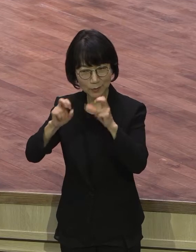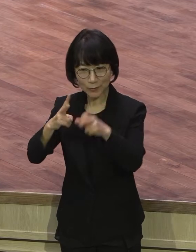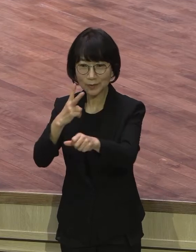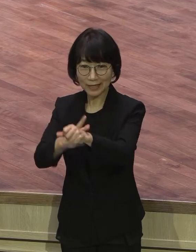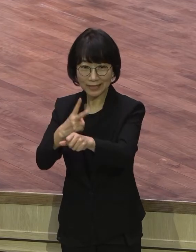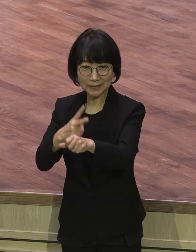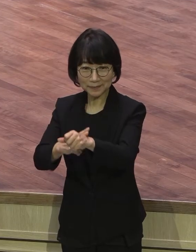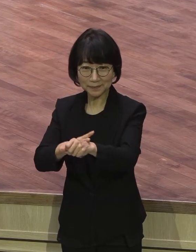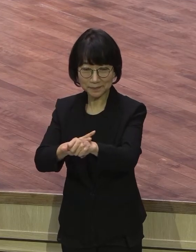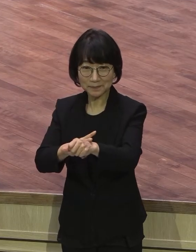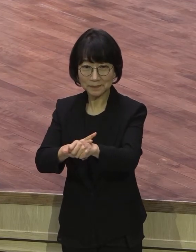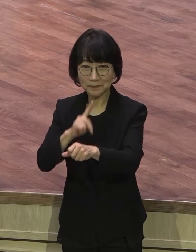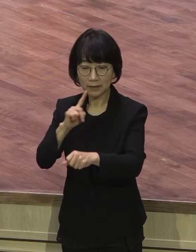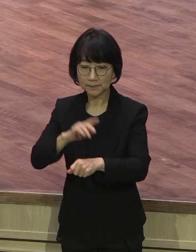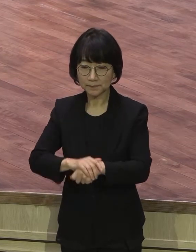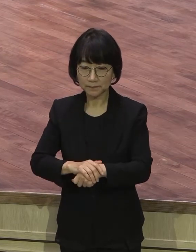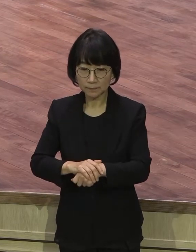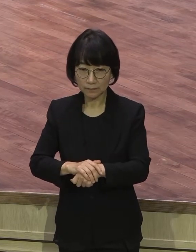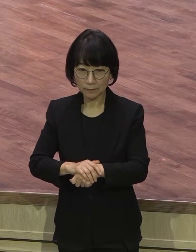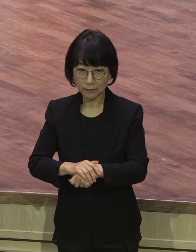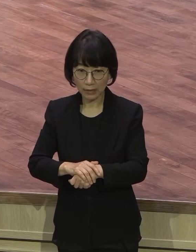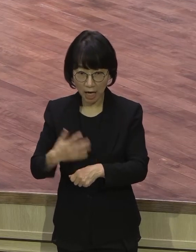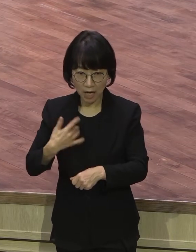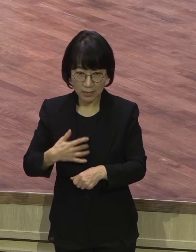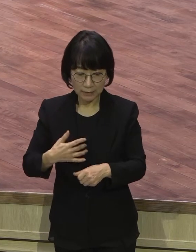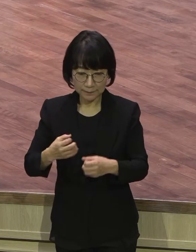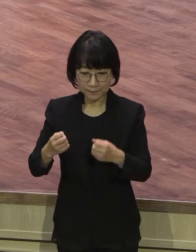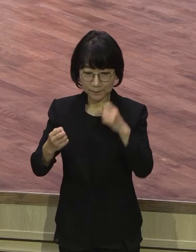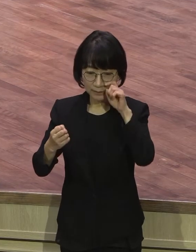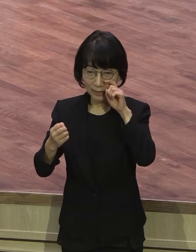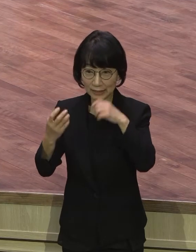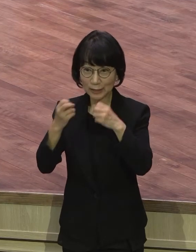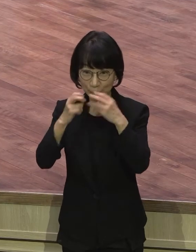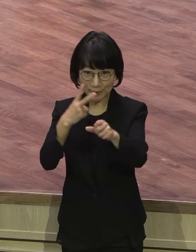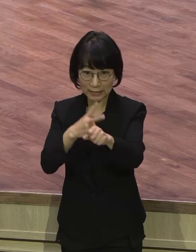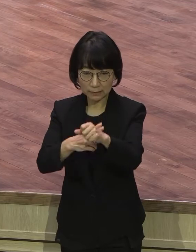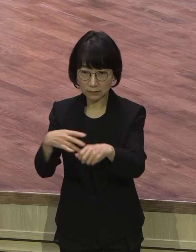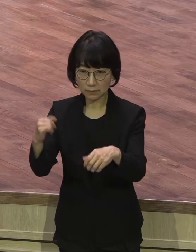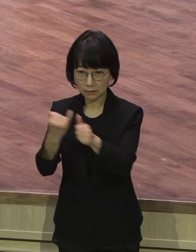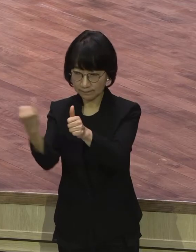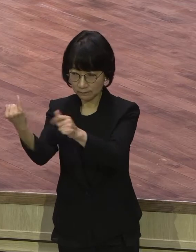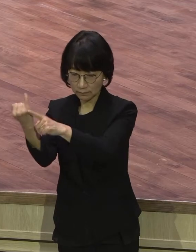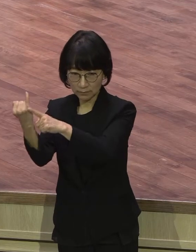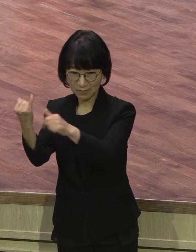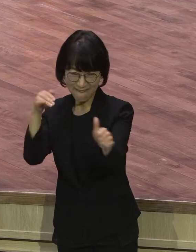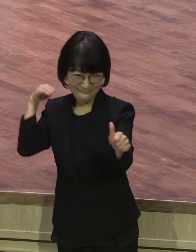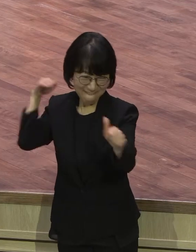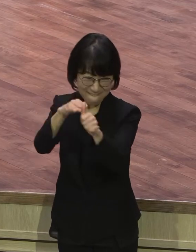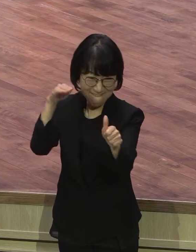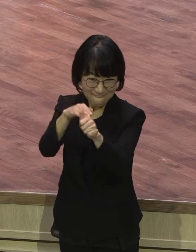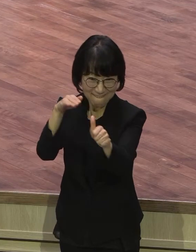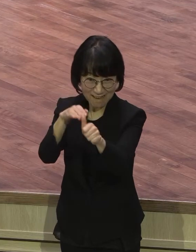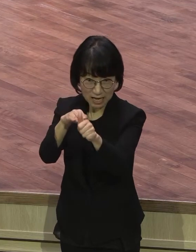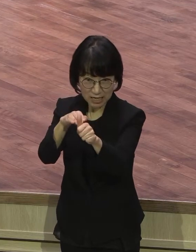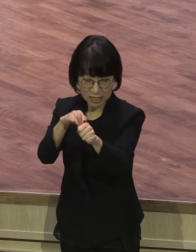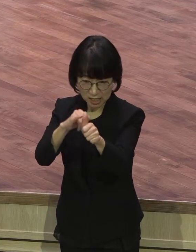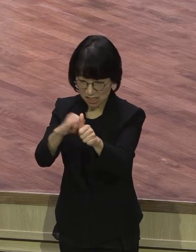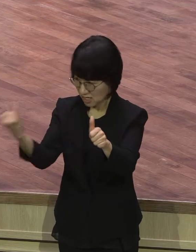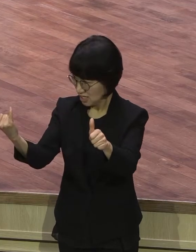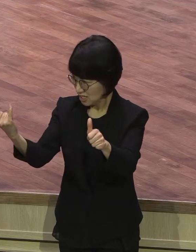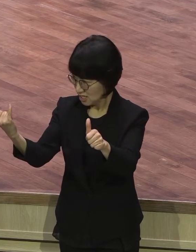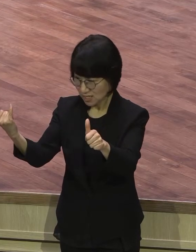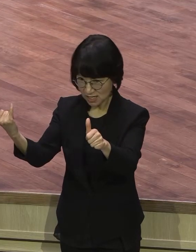절대 싸우지 마라 했더니 싸움부터 사모가 먼저 시비를 걸었어요. 시비를 거니까 자기 간증하더라고. 야 이